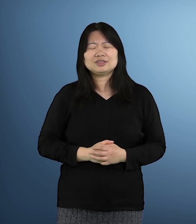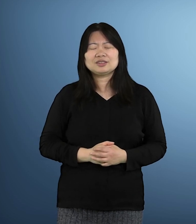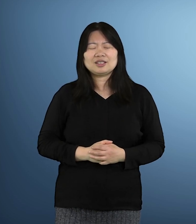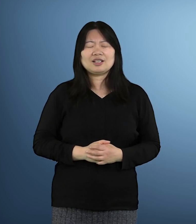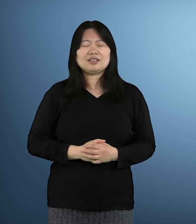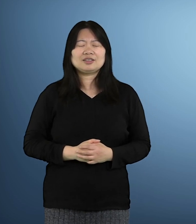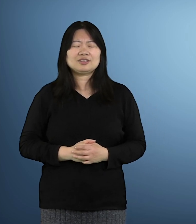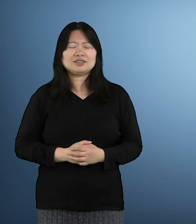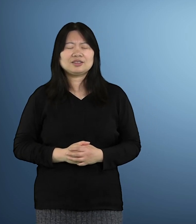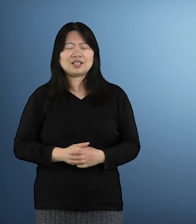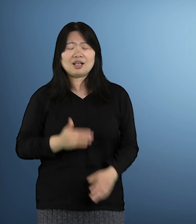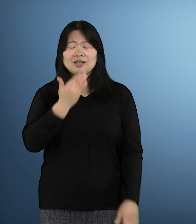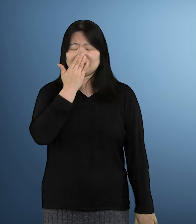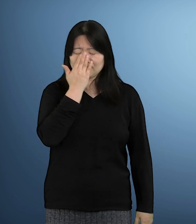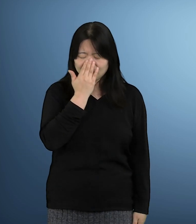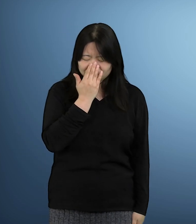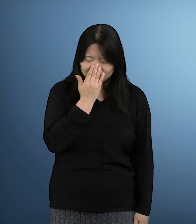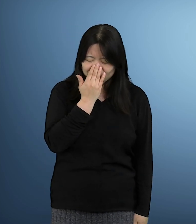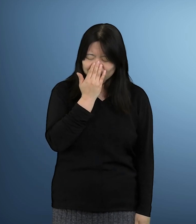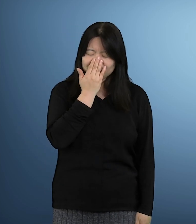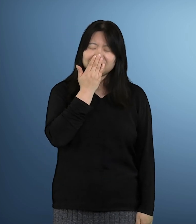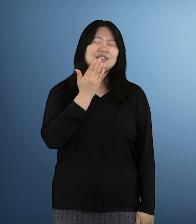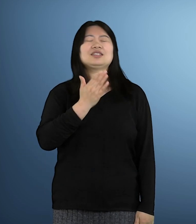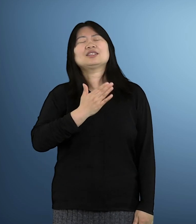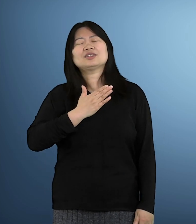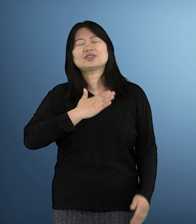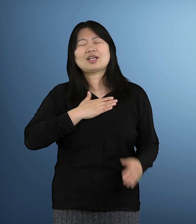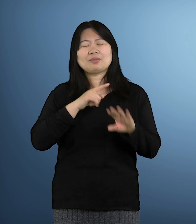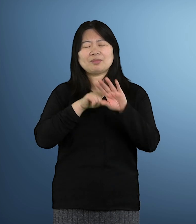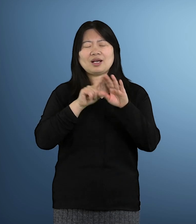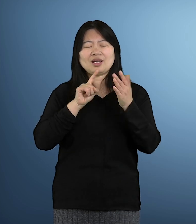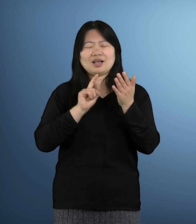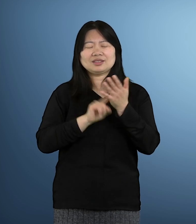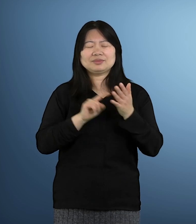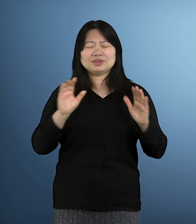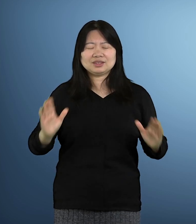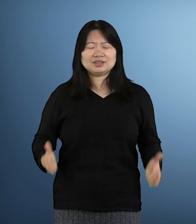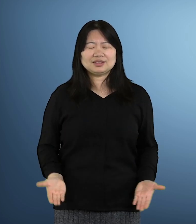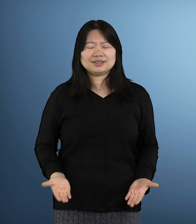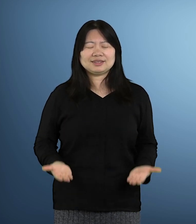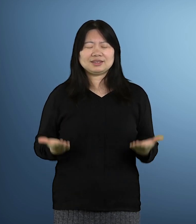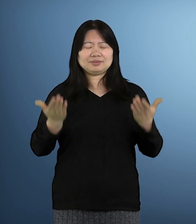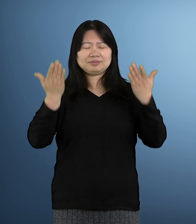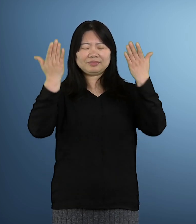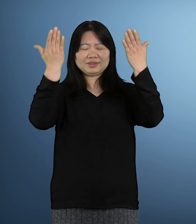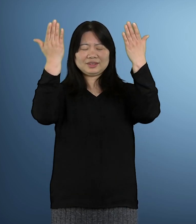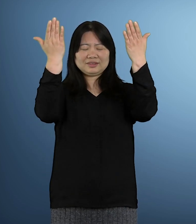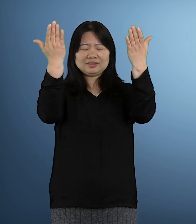하소서. 겸손히 내 마음 드립니다. 겸손히 내 마음